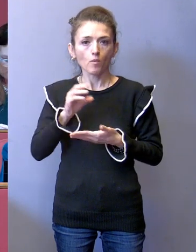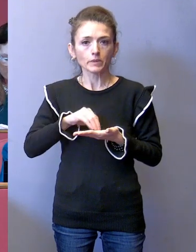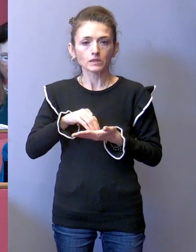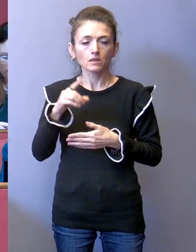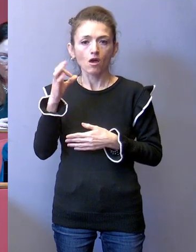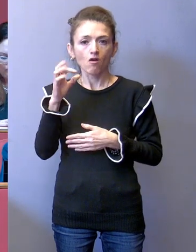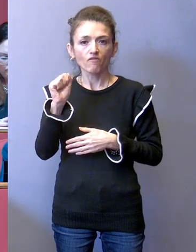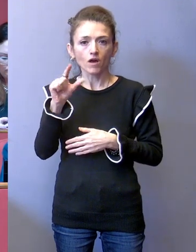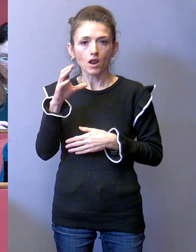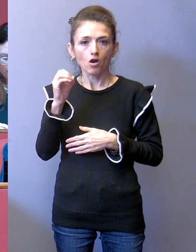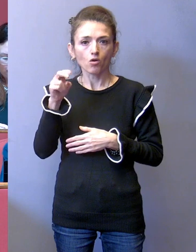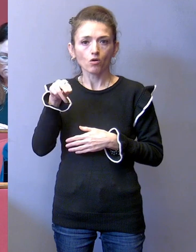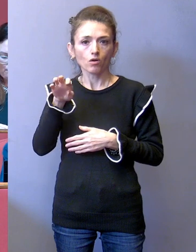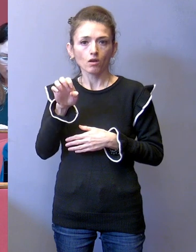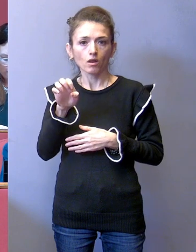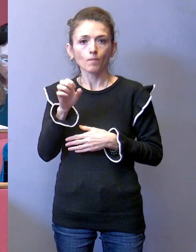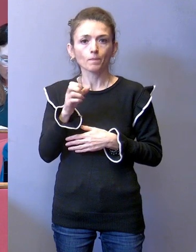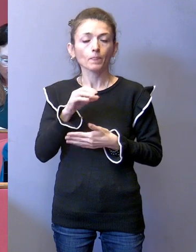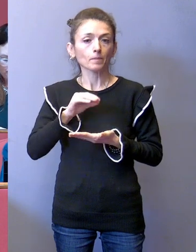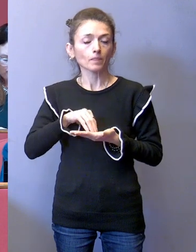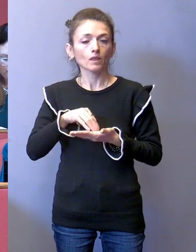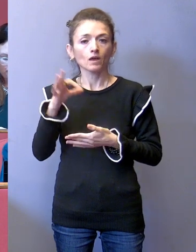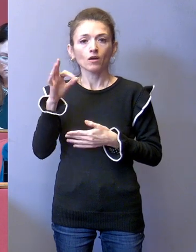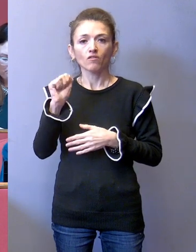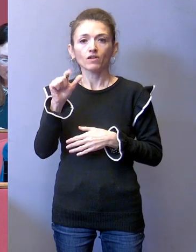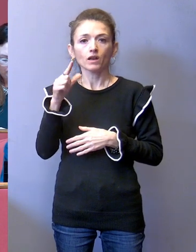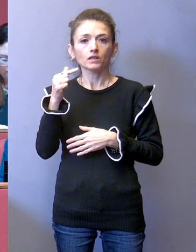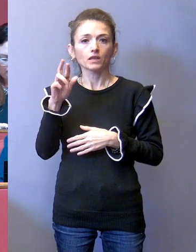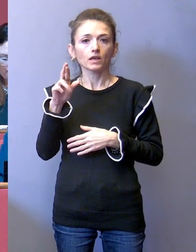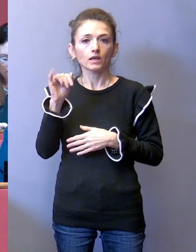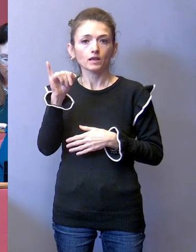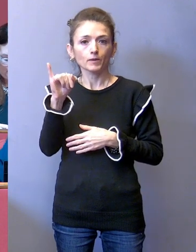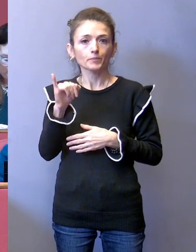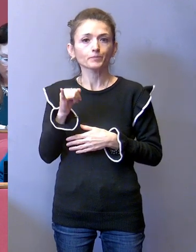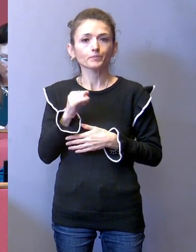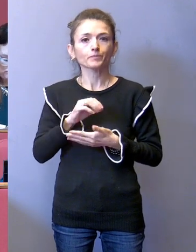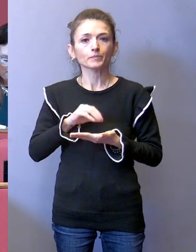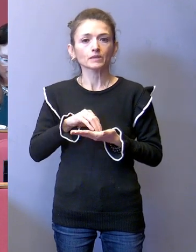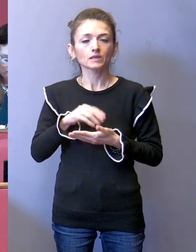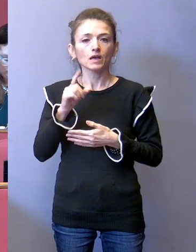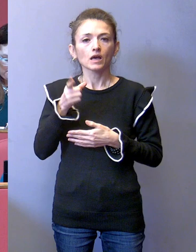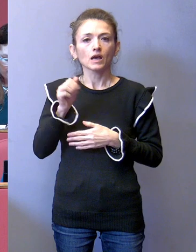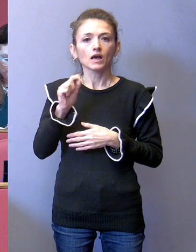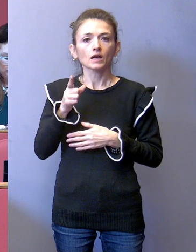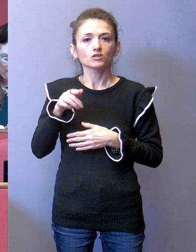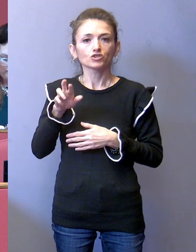Falcone Buon pomeriggio falteri Buongiorno Gaggero